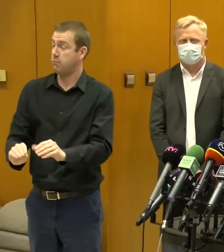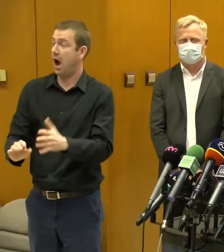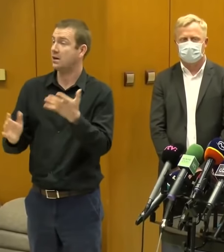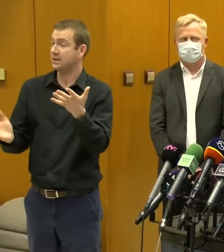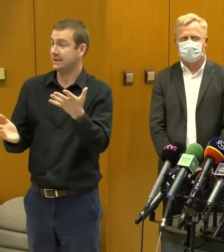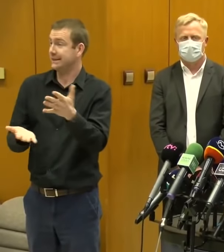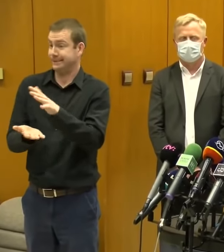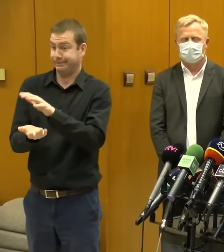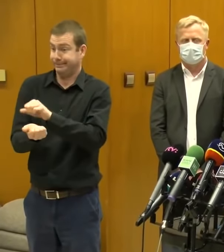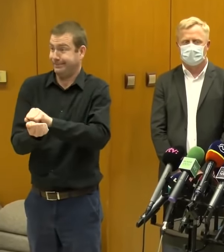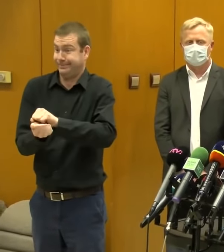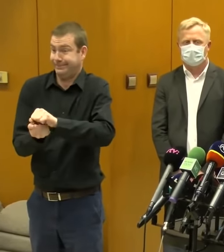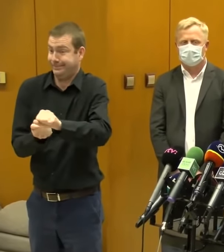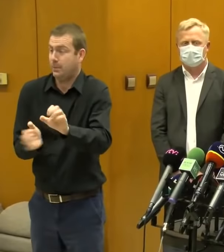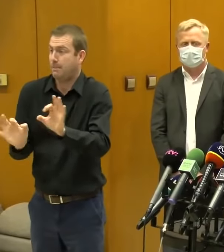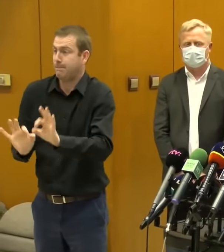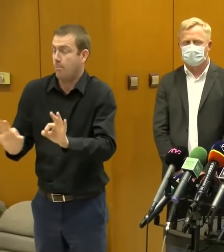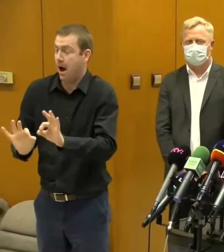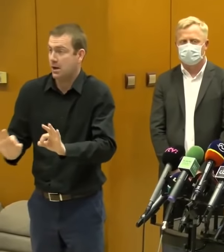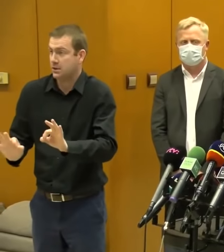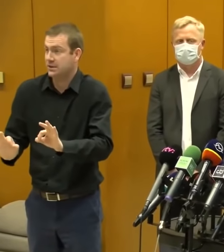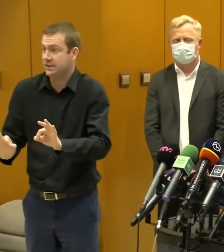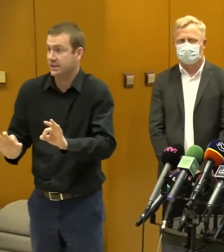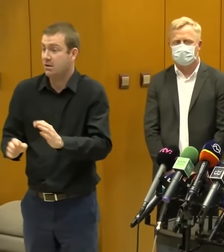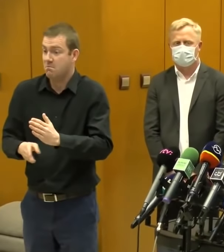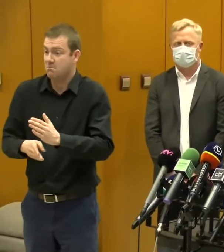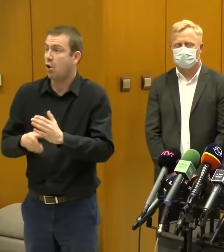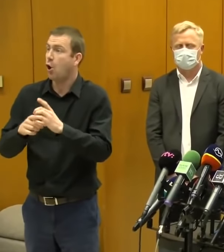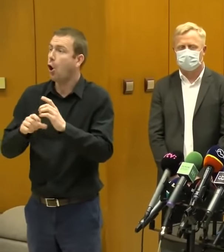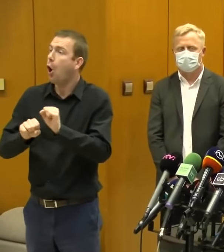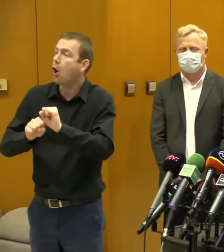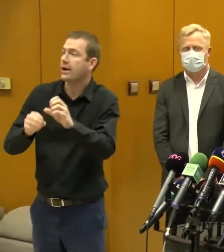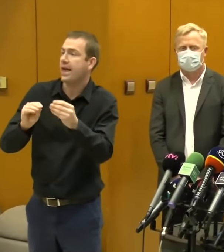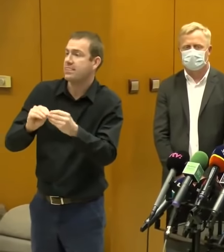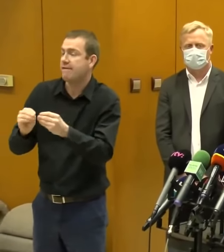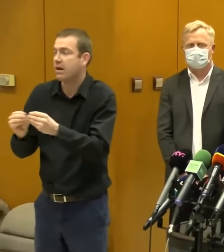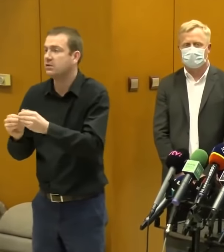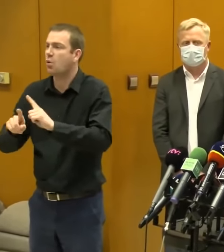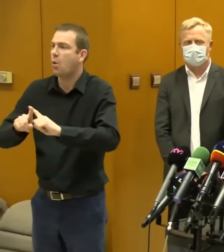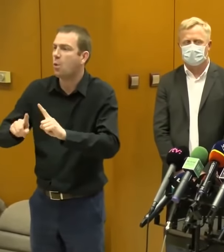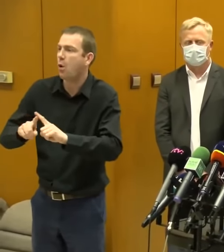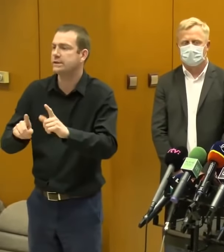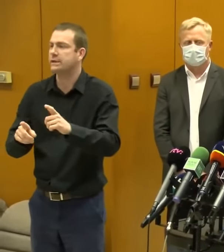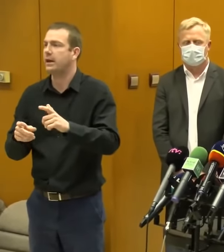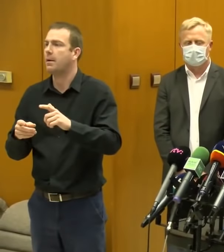Zasoby sa im rýchlo minajú, obávajú sa, že im nevystačí na dosť a hrozí, že prevádzka sa zvládne a podľa asociácie sa čaká na to, že pána ministra Vartovičia.